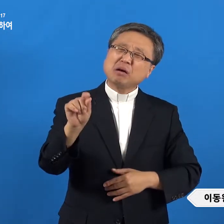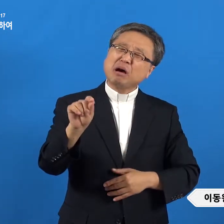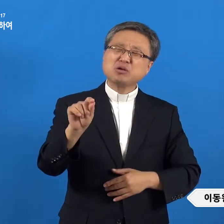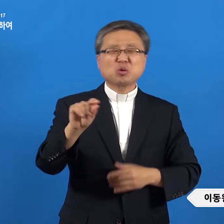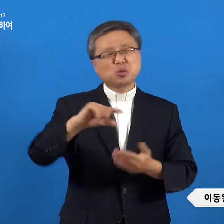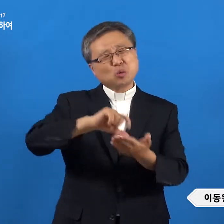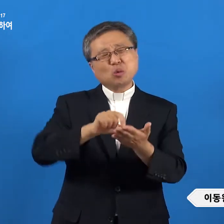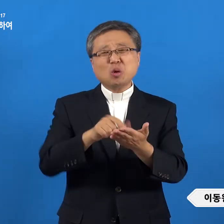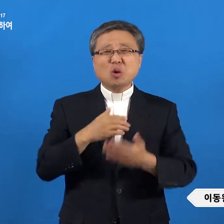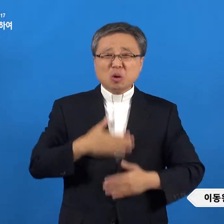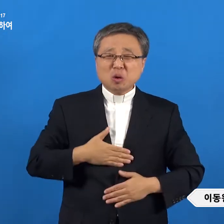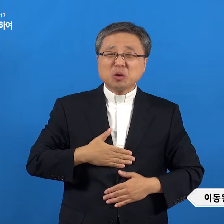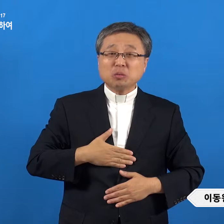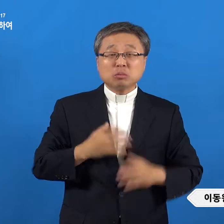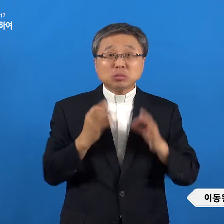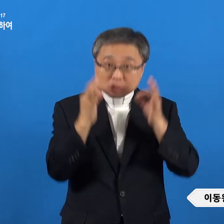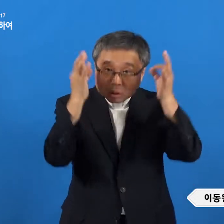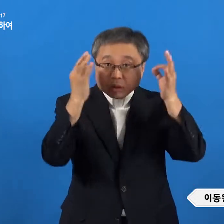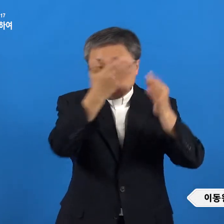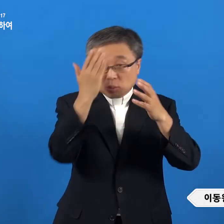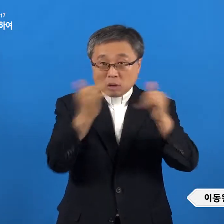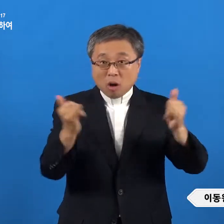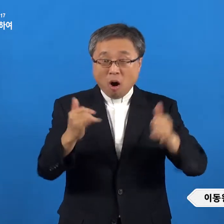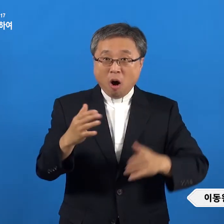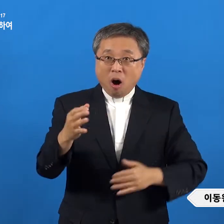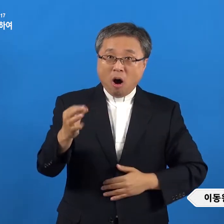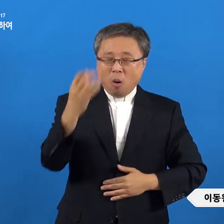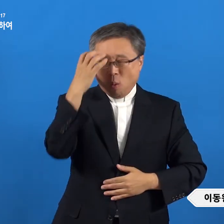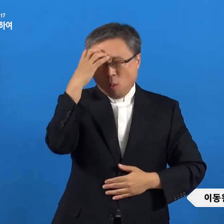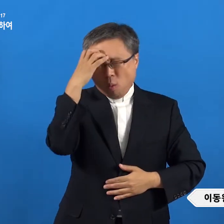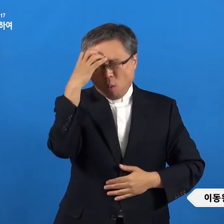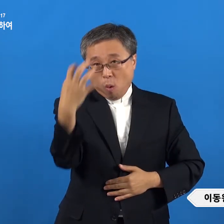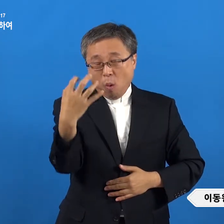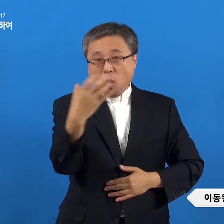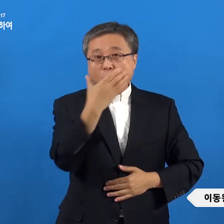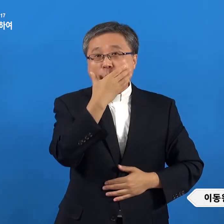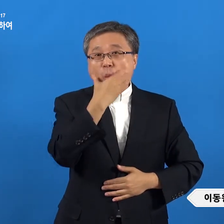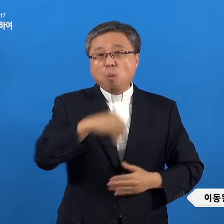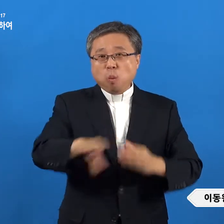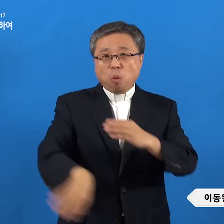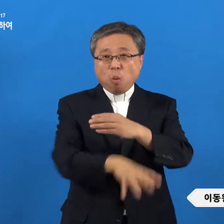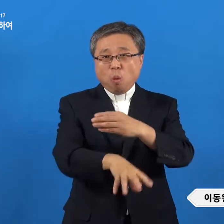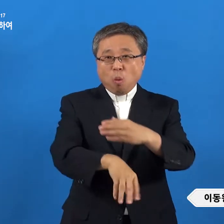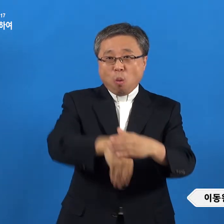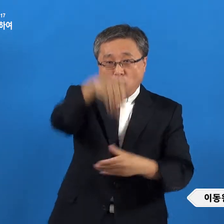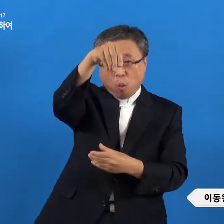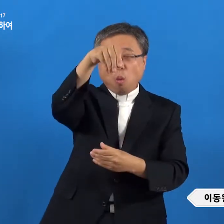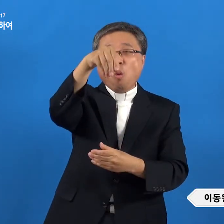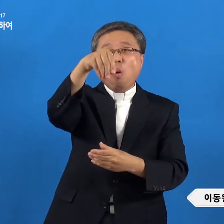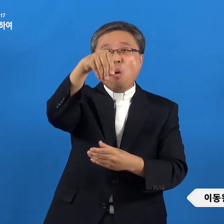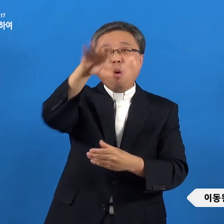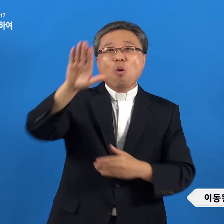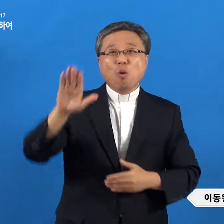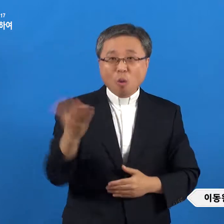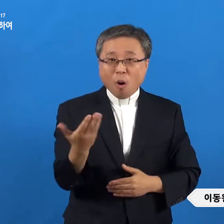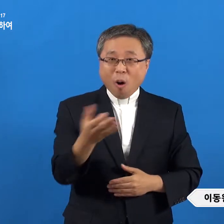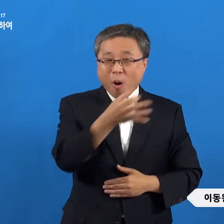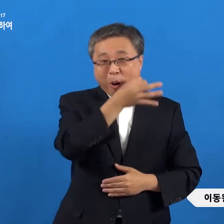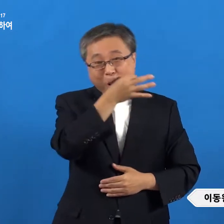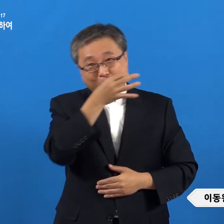젊은이였습니다. 이 청년이 거액의 복권에 당첨된 거예요. 뭐 좋았겠죠. 신났겠죠. 그래서 어떻게